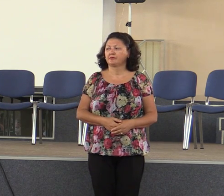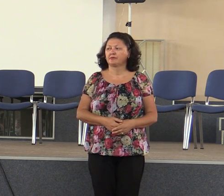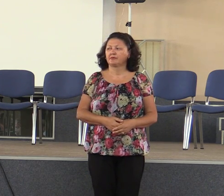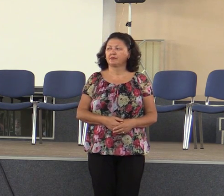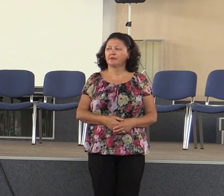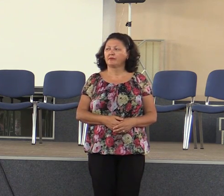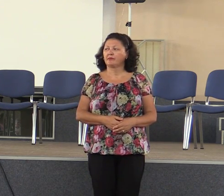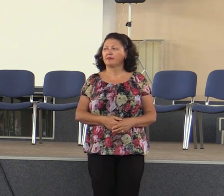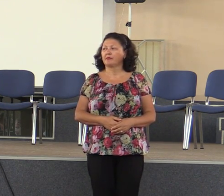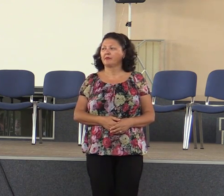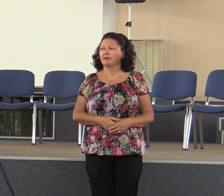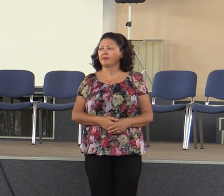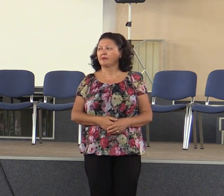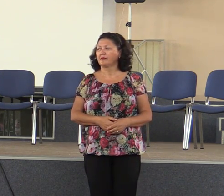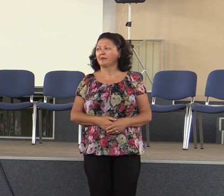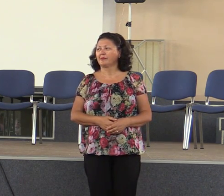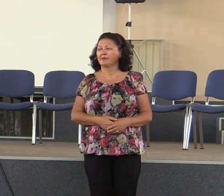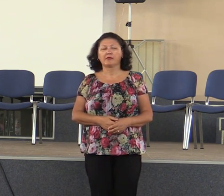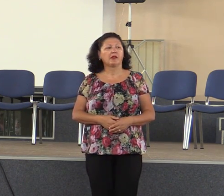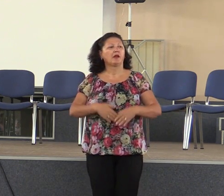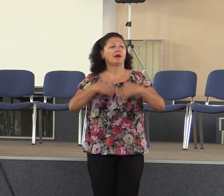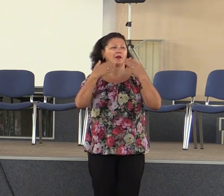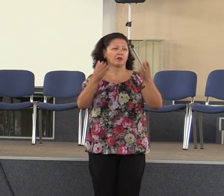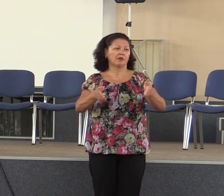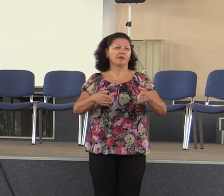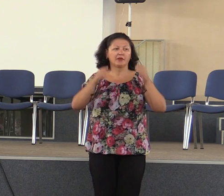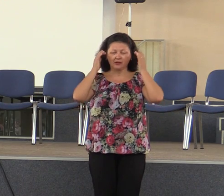carte, eu dedic prietenului meu, Dobromir.